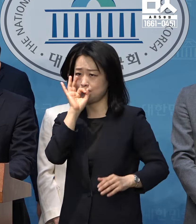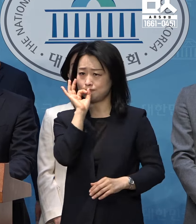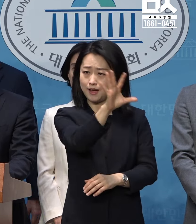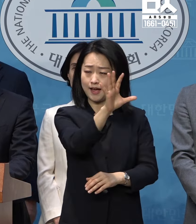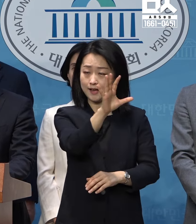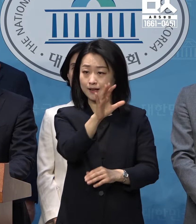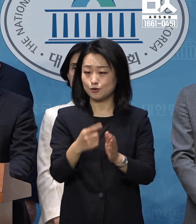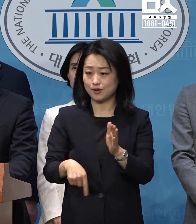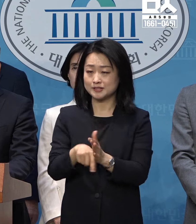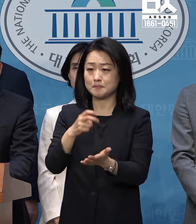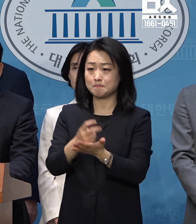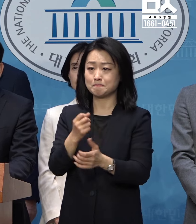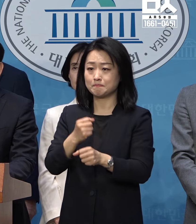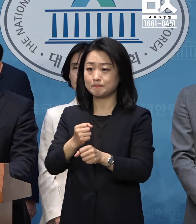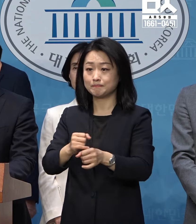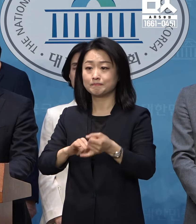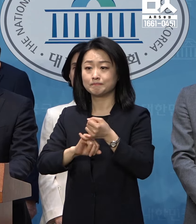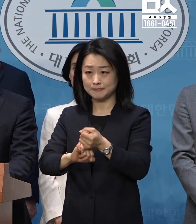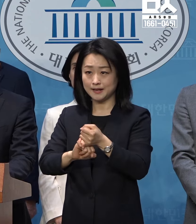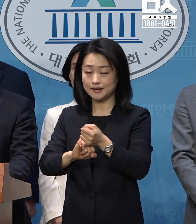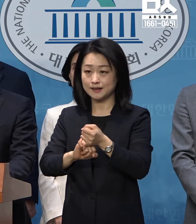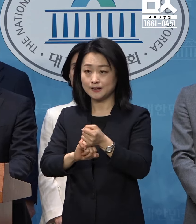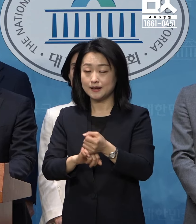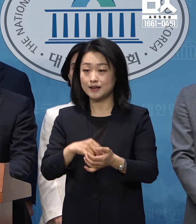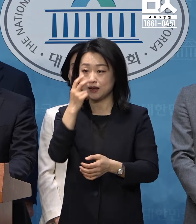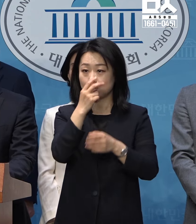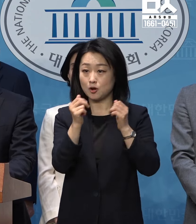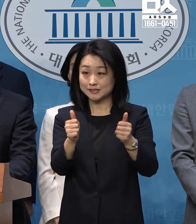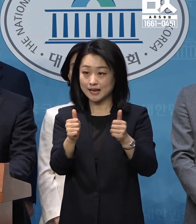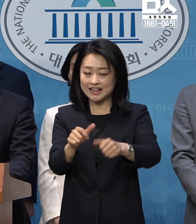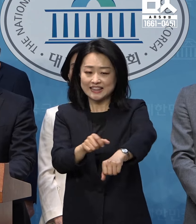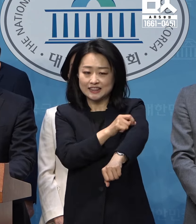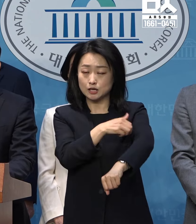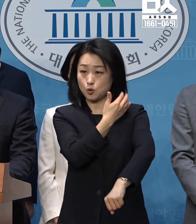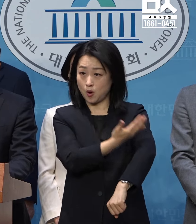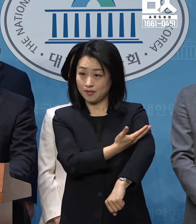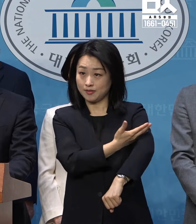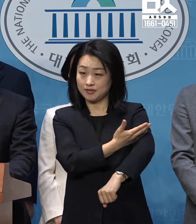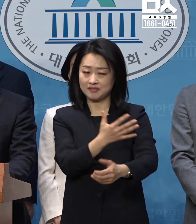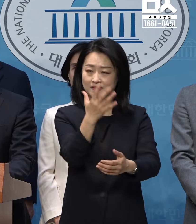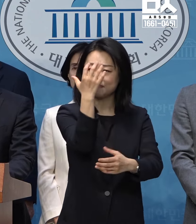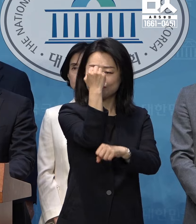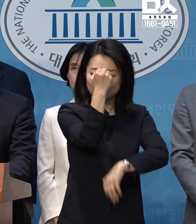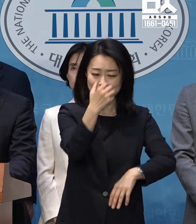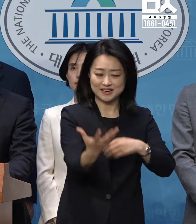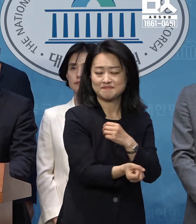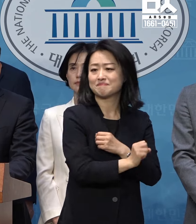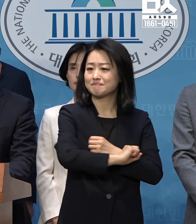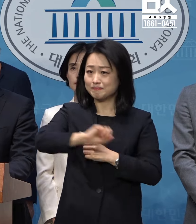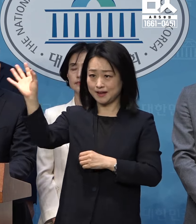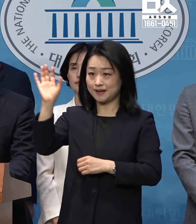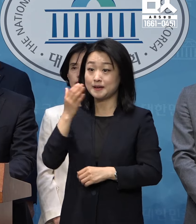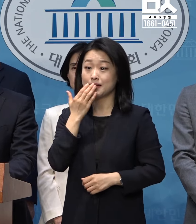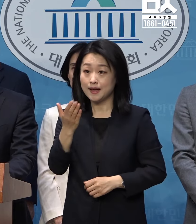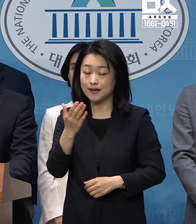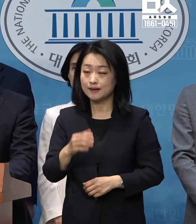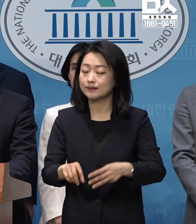발붙이지 못하도록 하겠습니다. 검찰 특권과 부주의한 관행을 뿌리 뽑겠습니다.